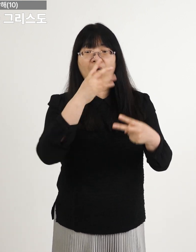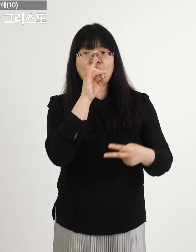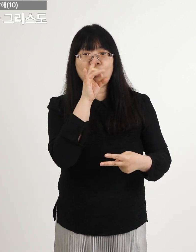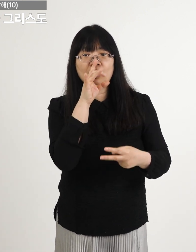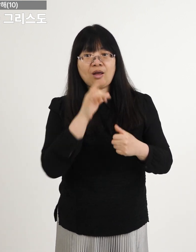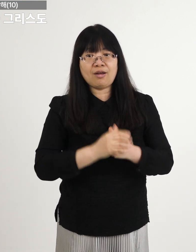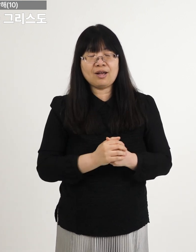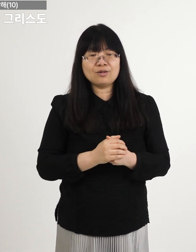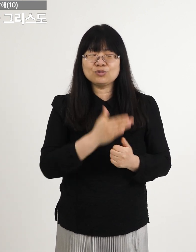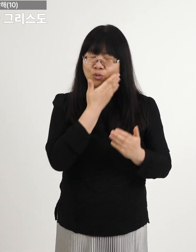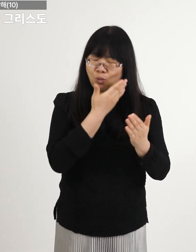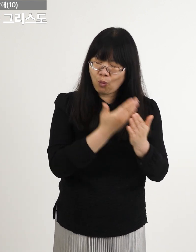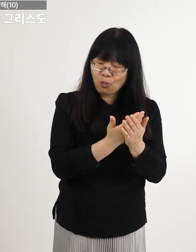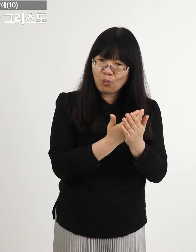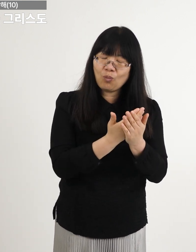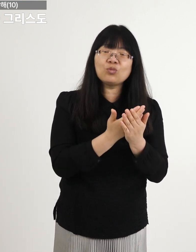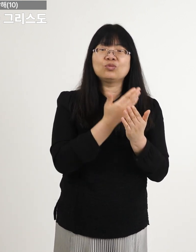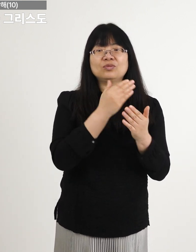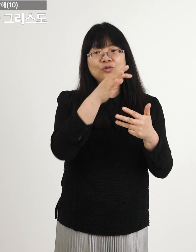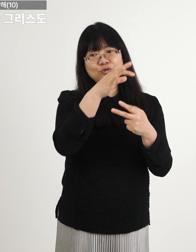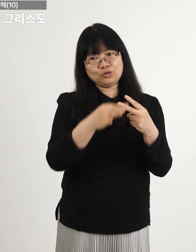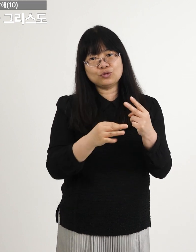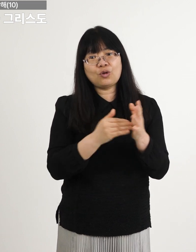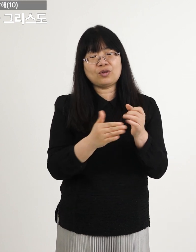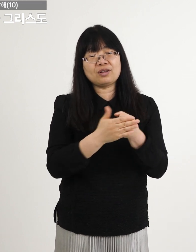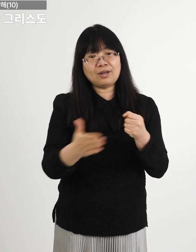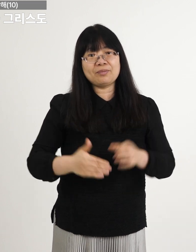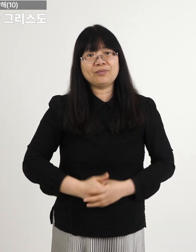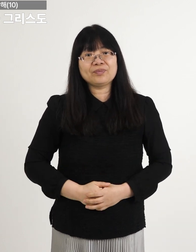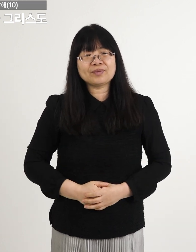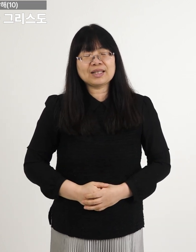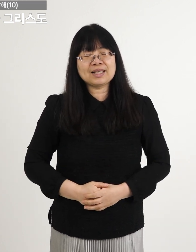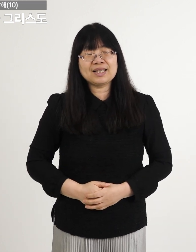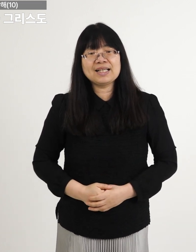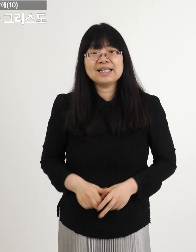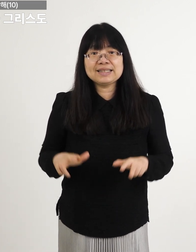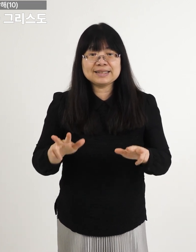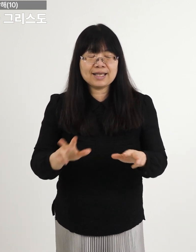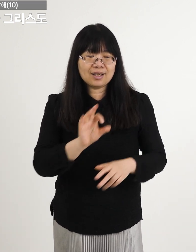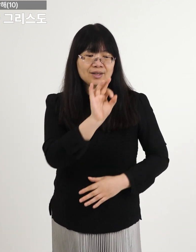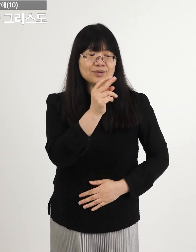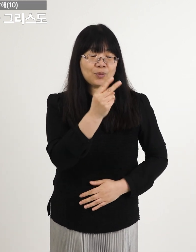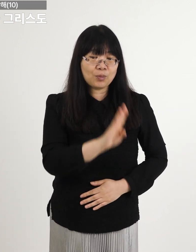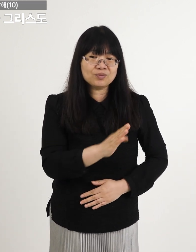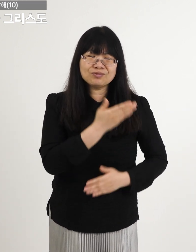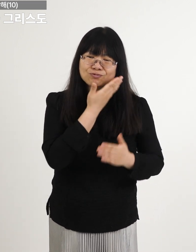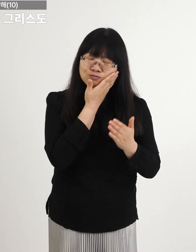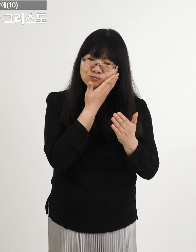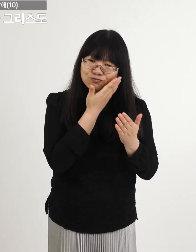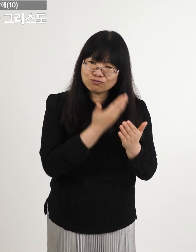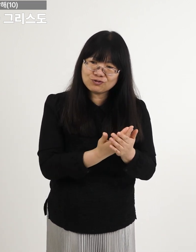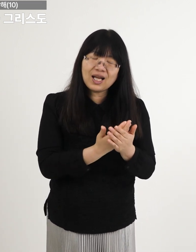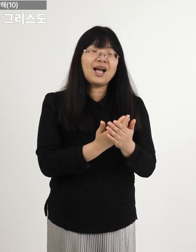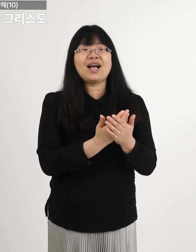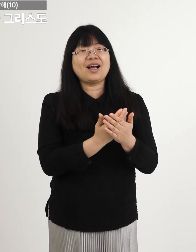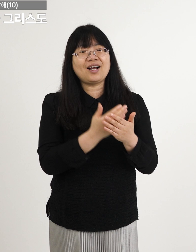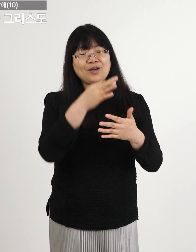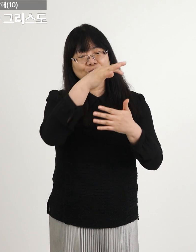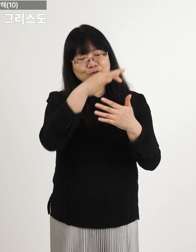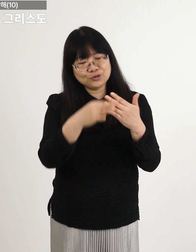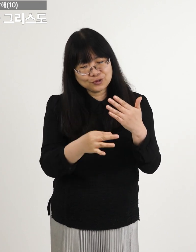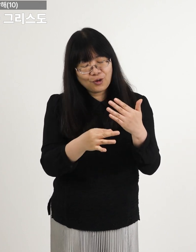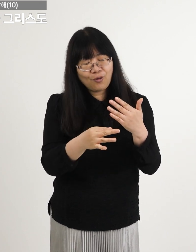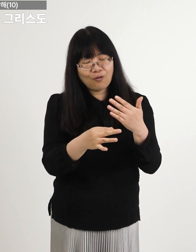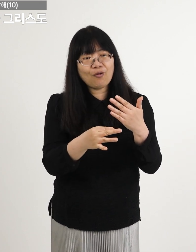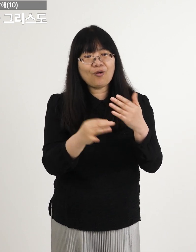중요한 질서죠. 이제야 욥은 그 중요한 질서에 들어선